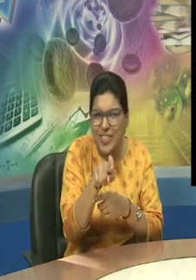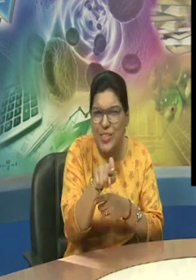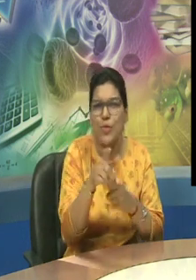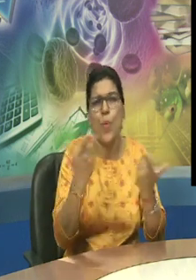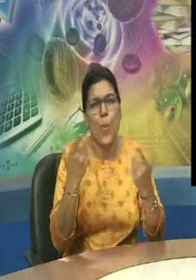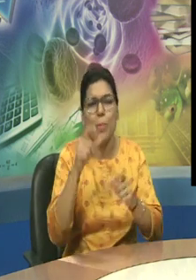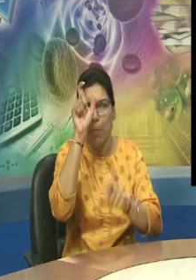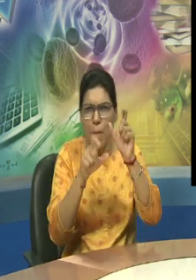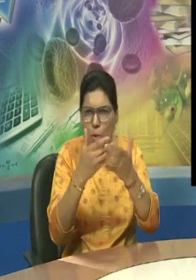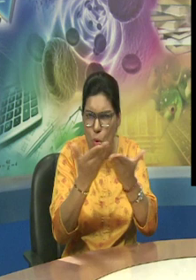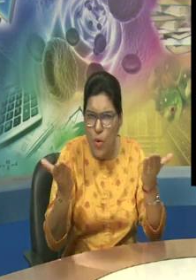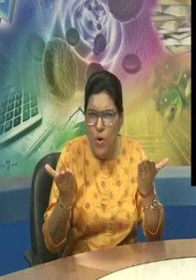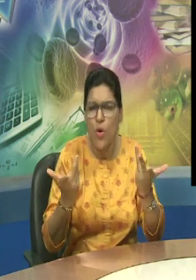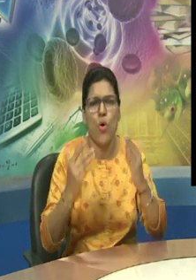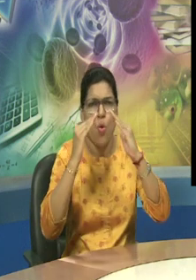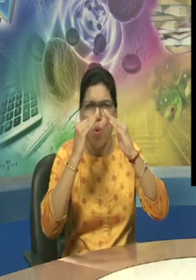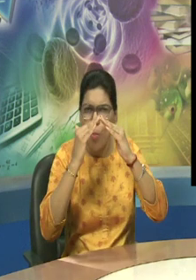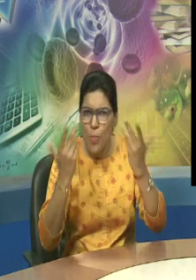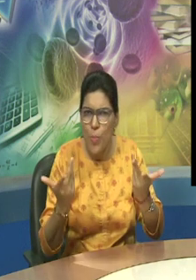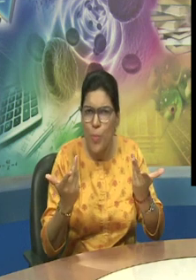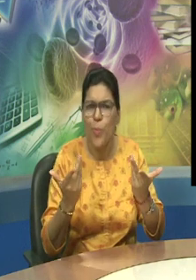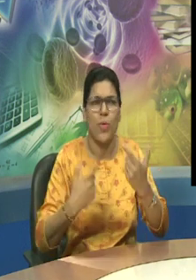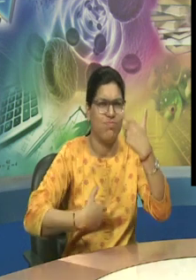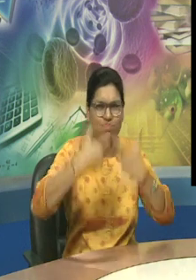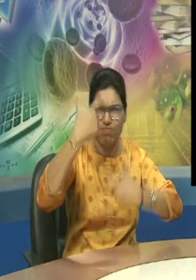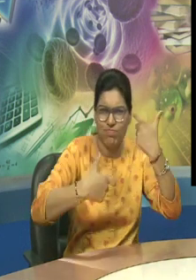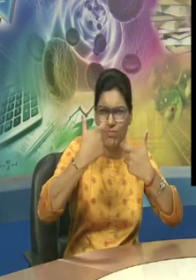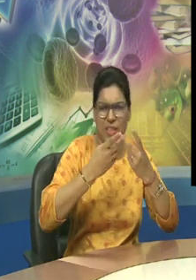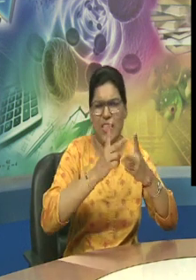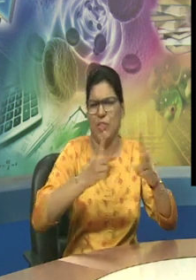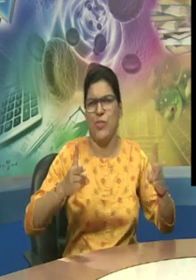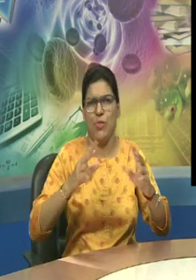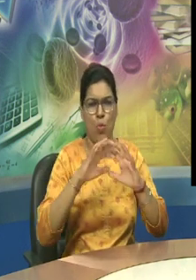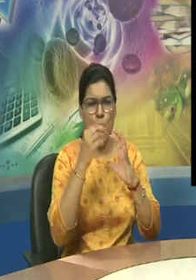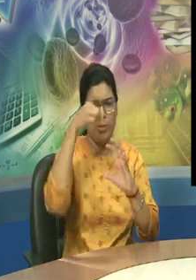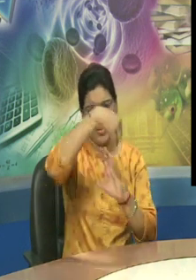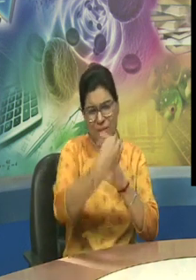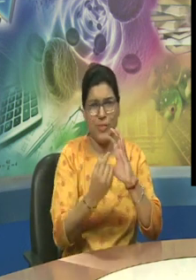संसार के हर कण में, हर जीव